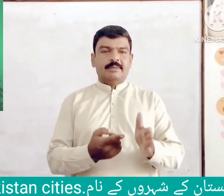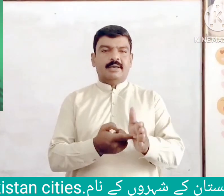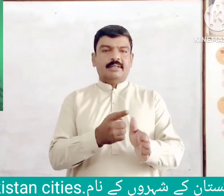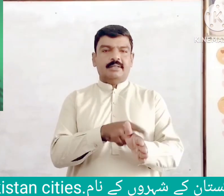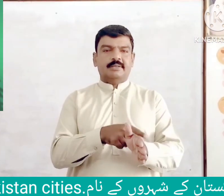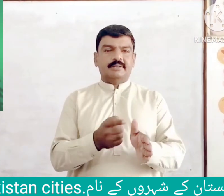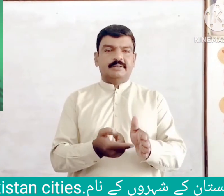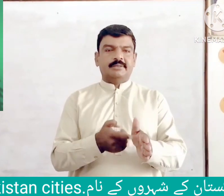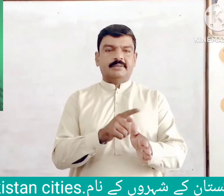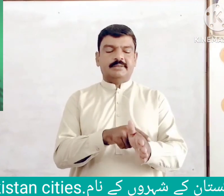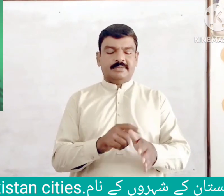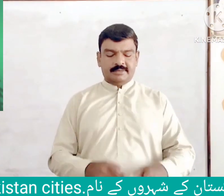फैसलाबाद।